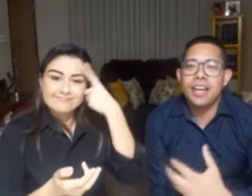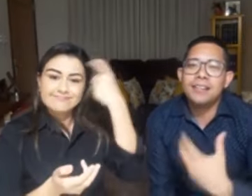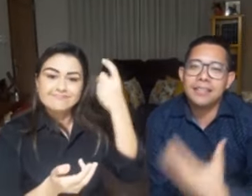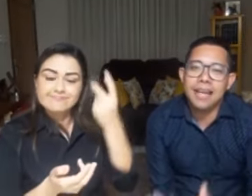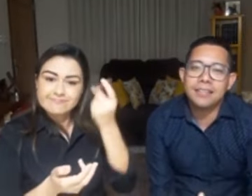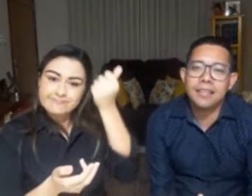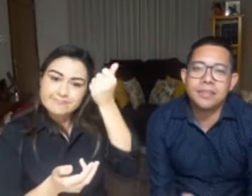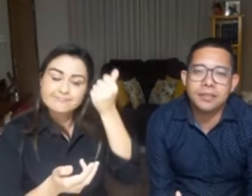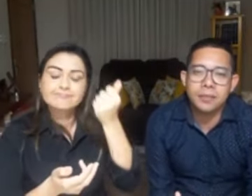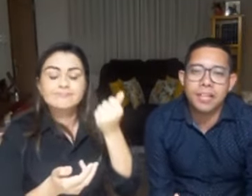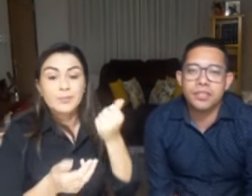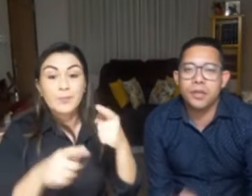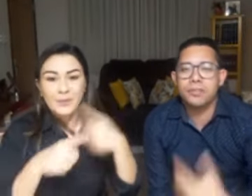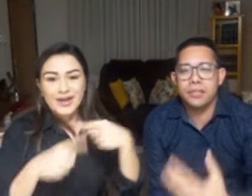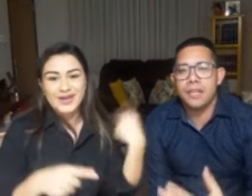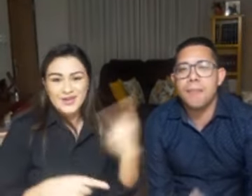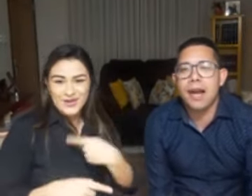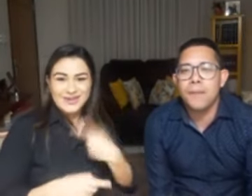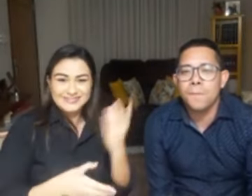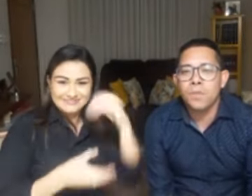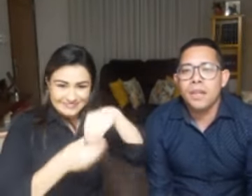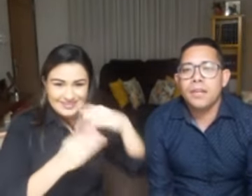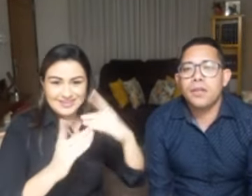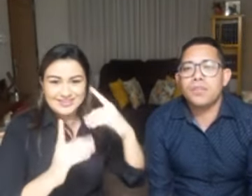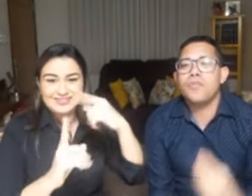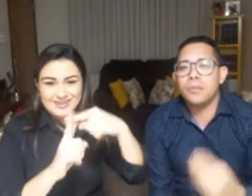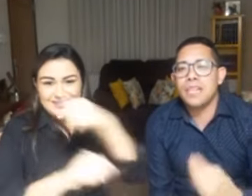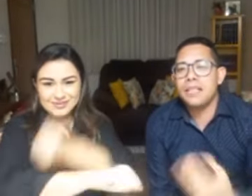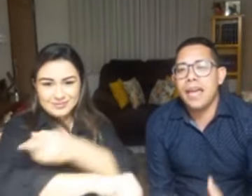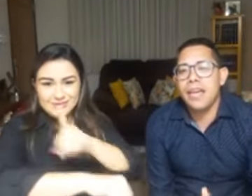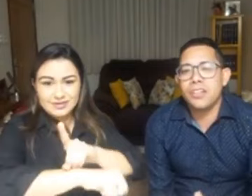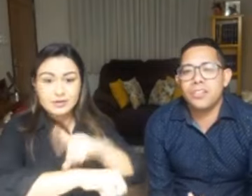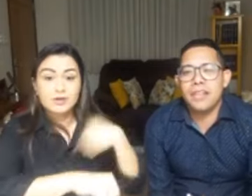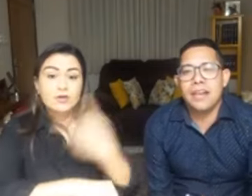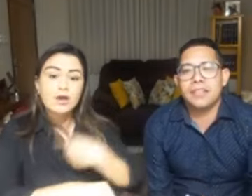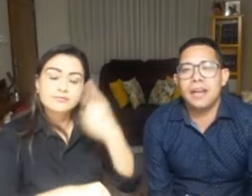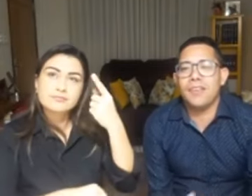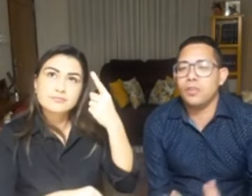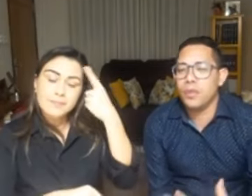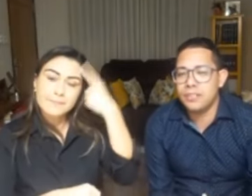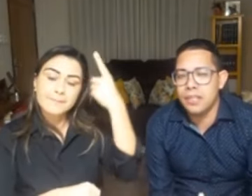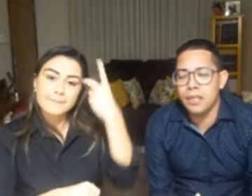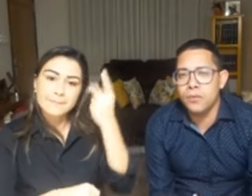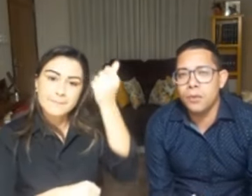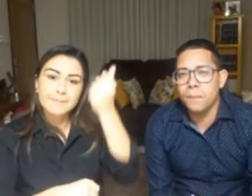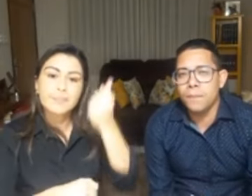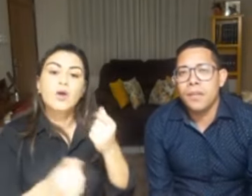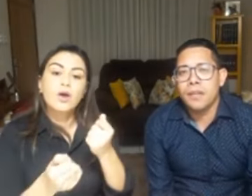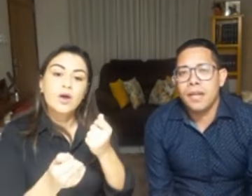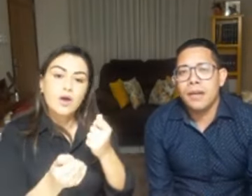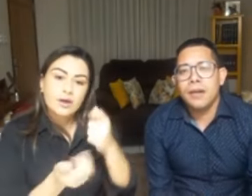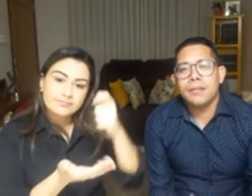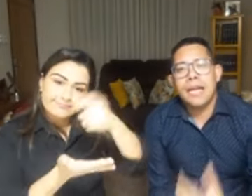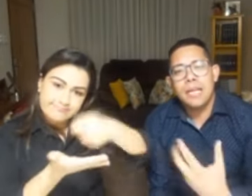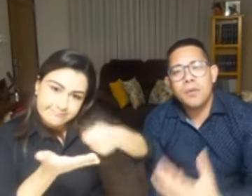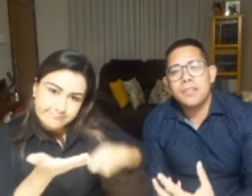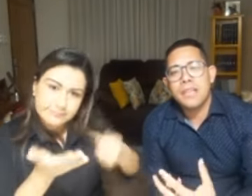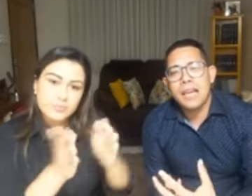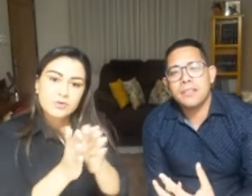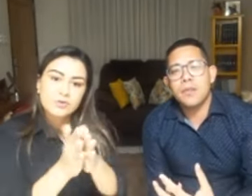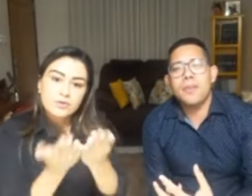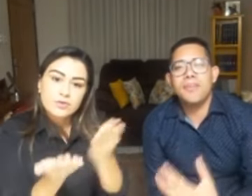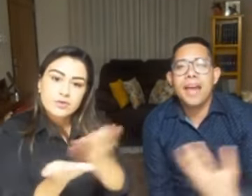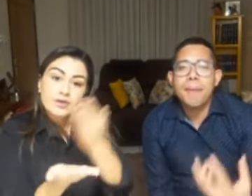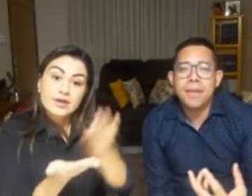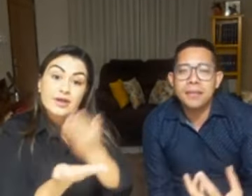gente já estar inserido na Assembleia de Deus, ter esse trabalho, que nós tivemos a ideia de estar escrevendo esse livro, né, da língua de sinais